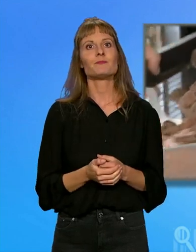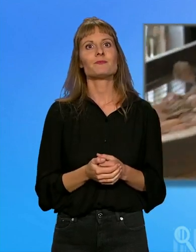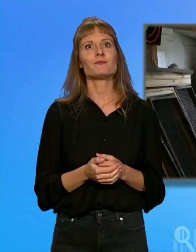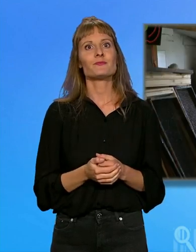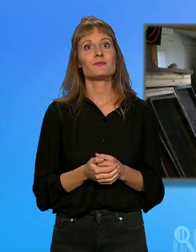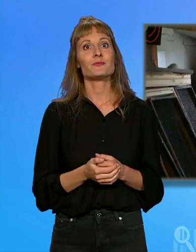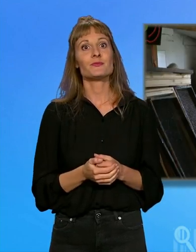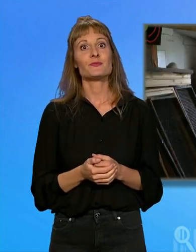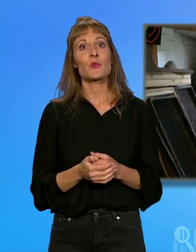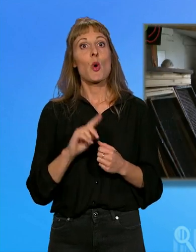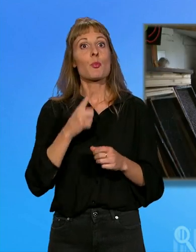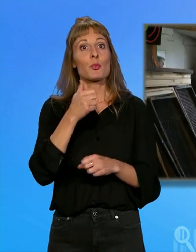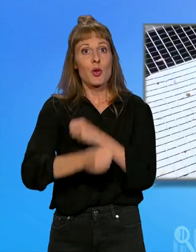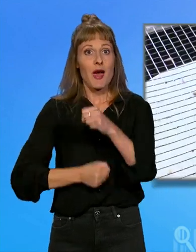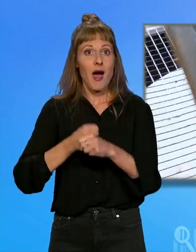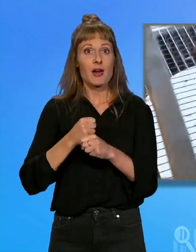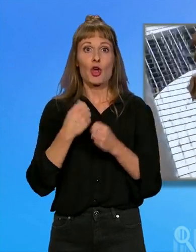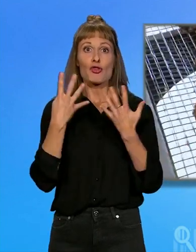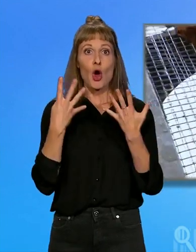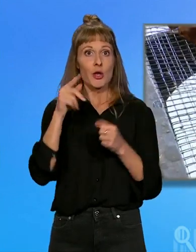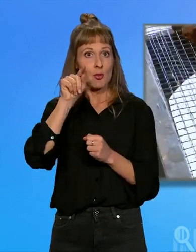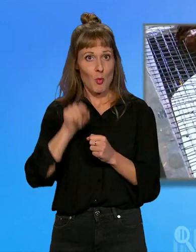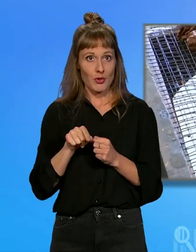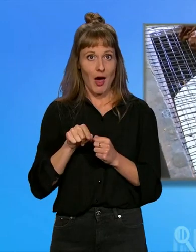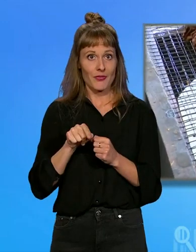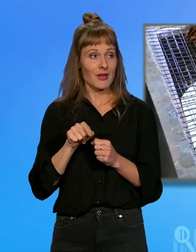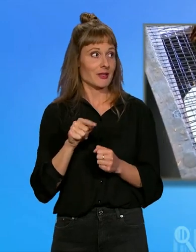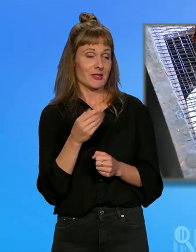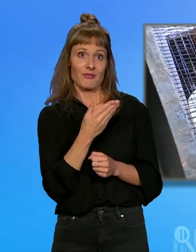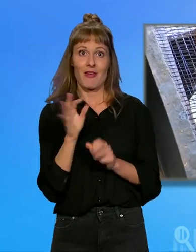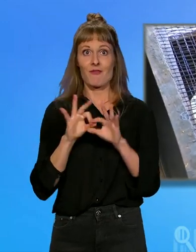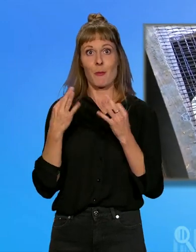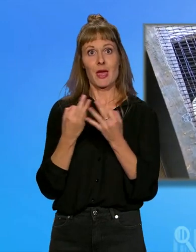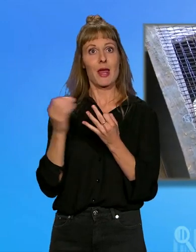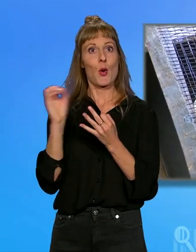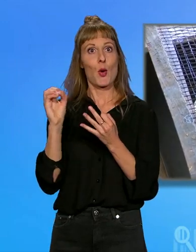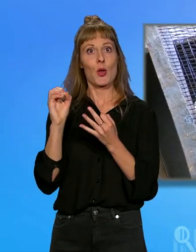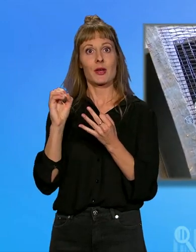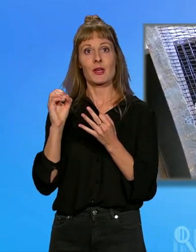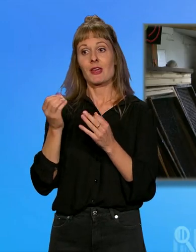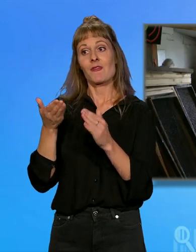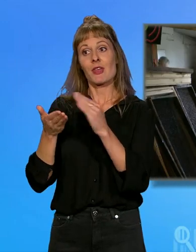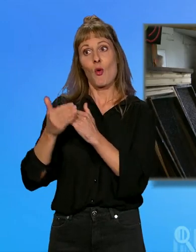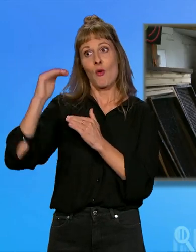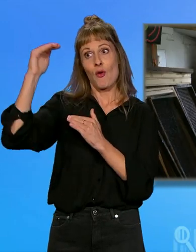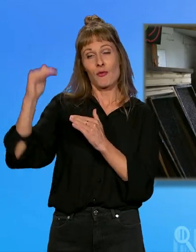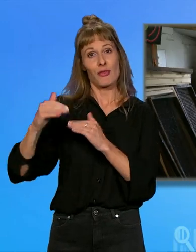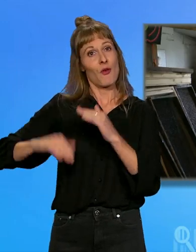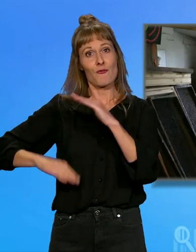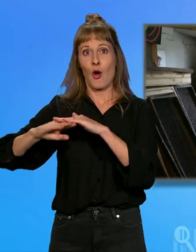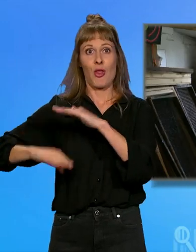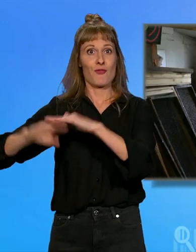9 Monate pro Jahr sind die Öfen von Öhlers gefüllt mit Birnen, dem wichtigsten Produkt für den Betrieb. Bei jeder einzelnen